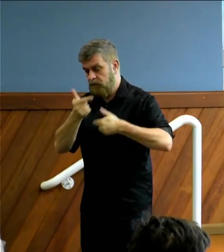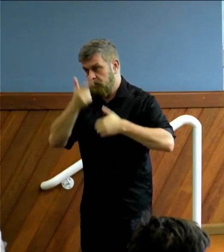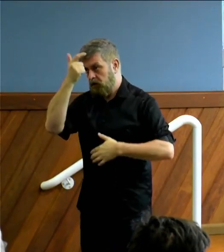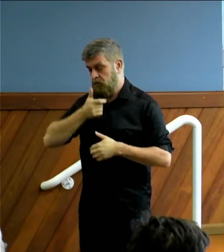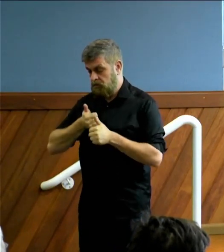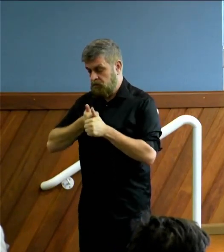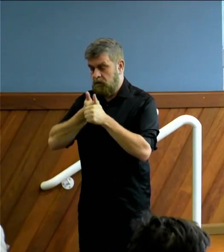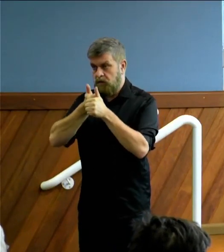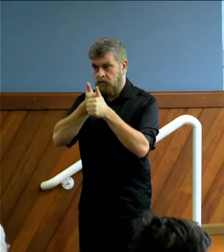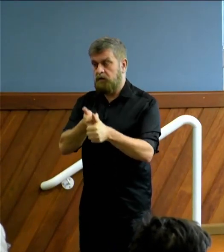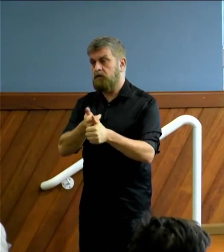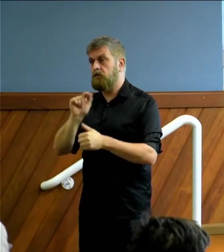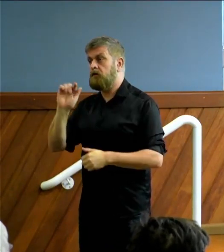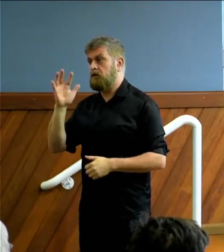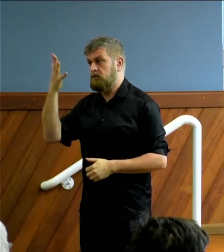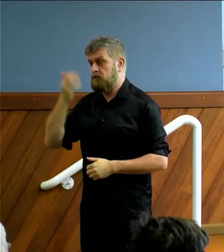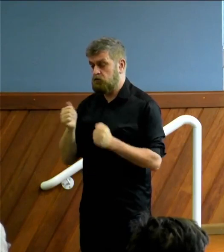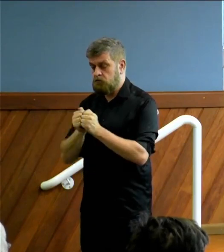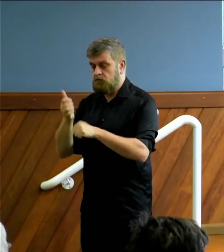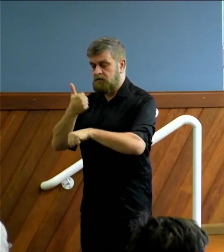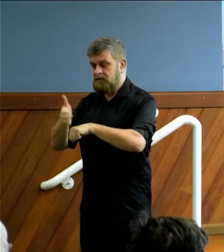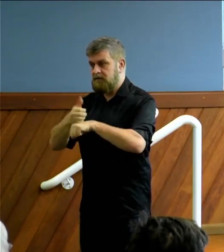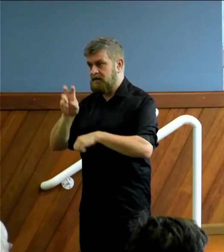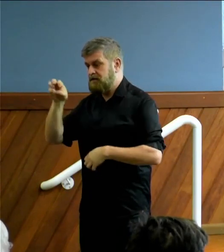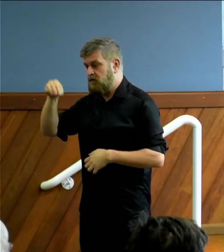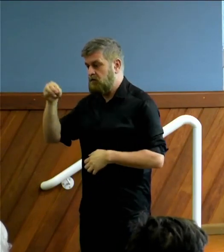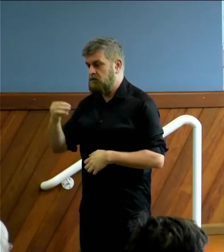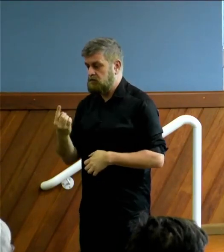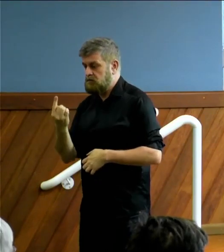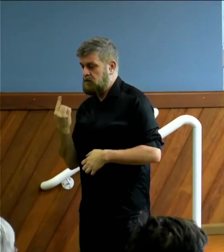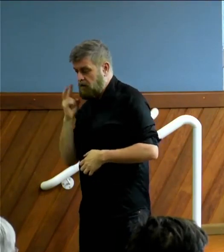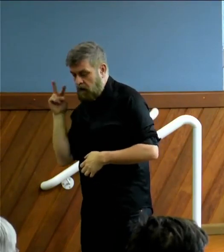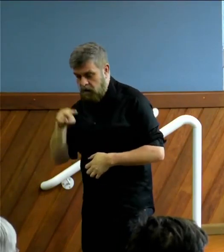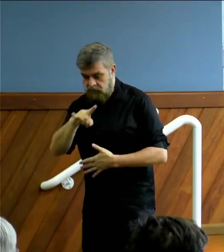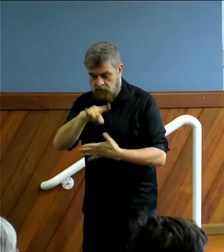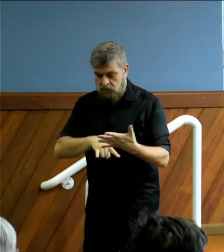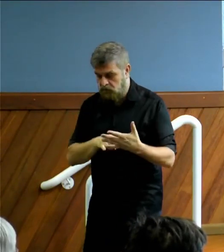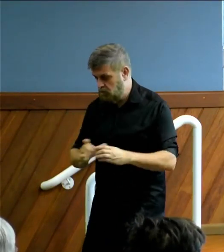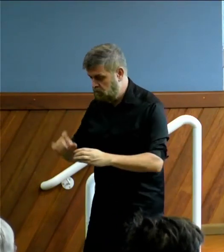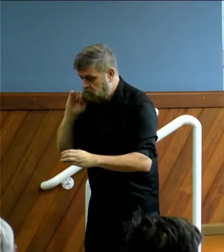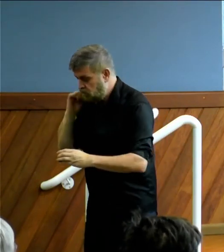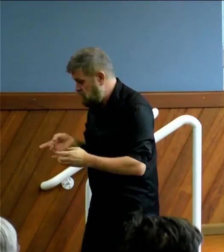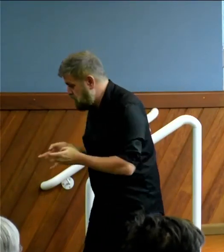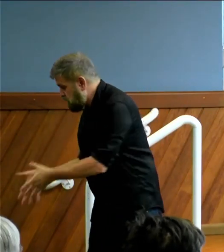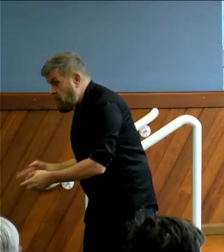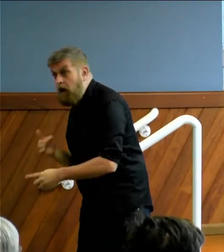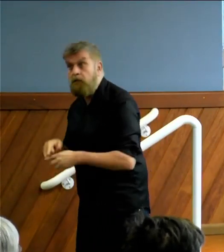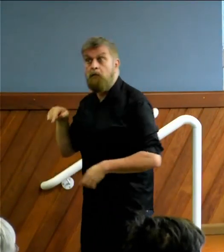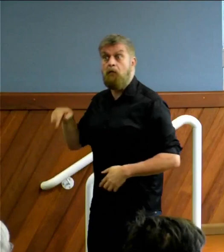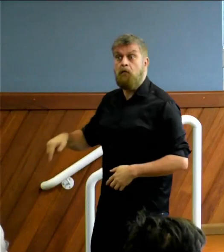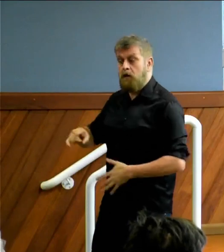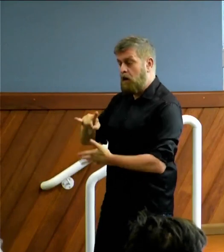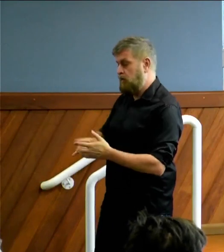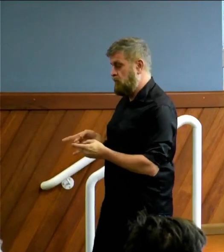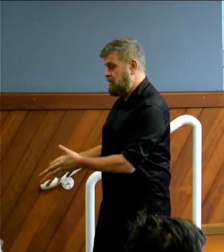estava acompanhando, que com alguns estagiários que eu saí 5 minutos, eles voltaram e eu vi um documento jogado no lixo, e eu falei, por que esse documento está no lixo? Ah,